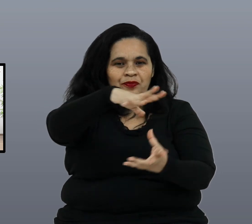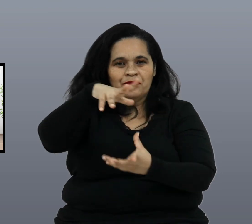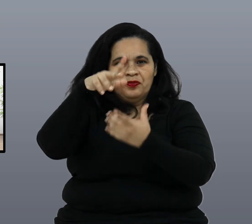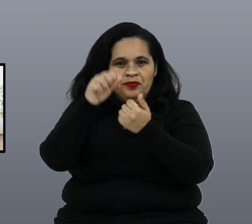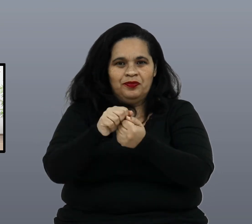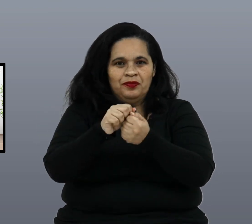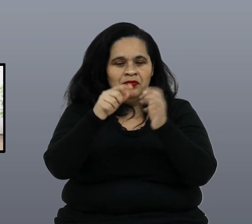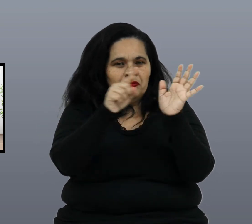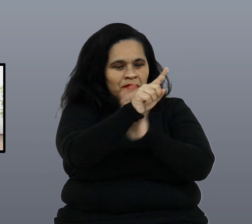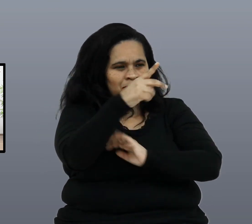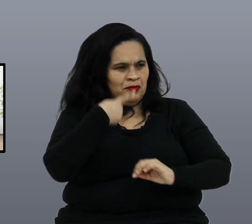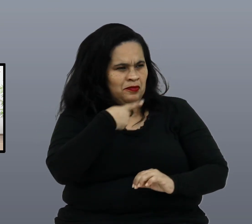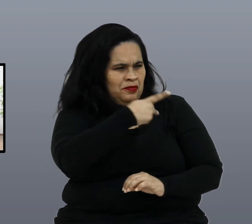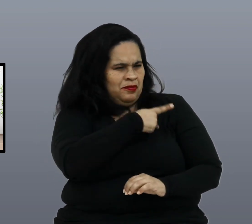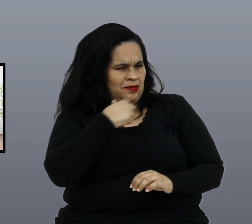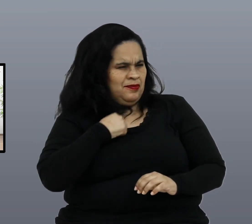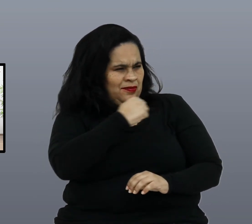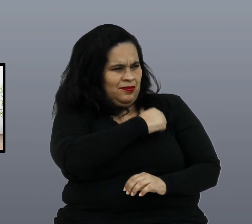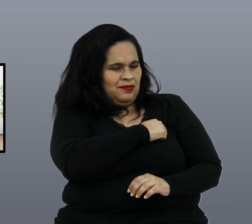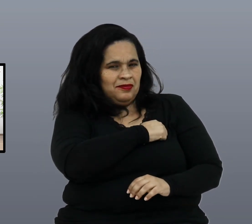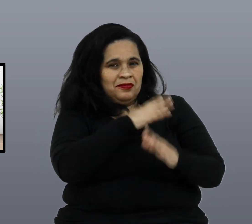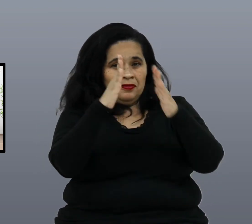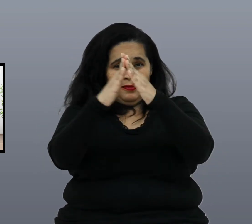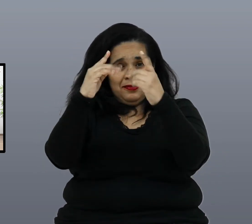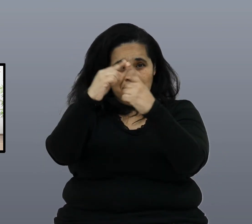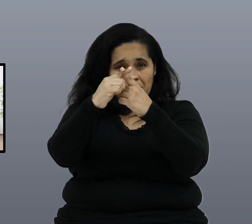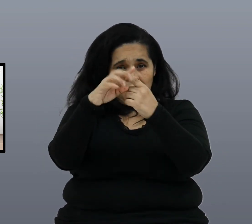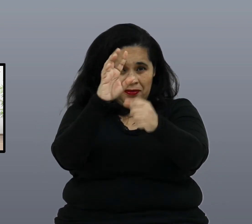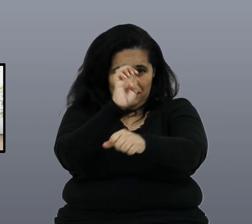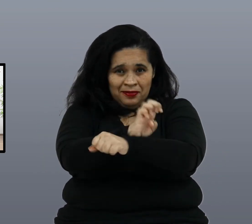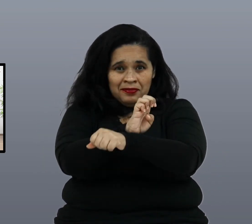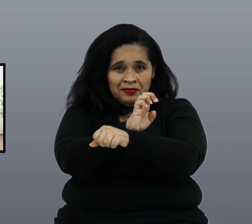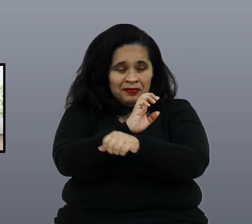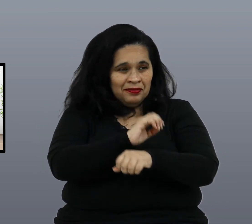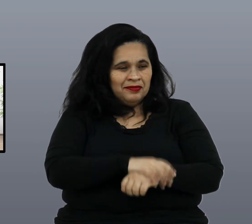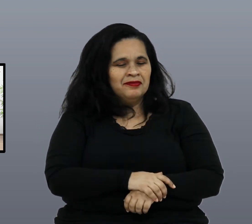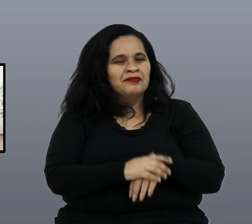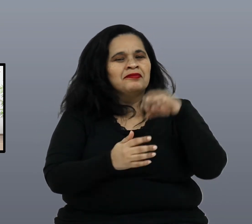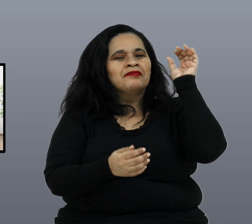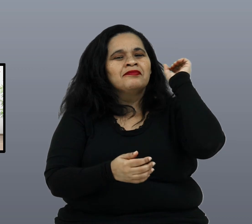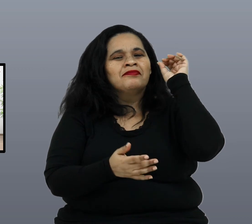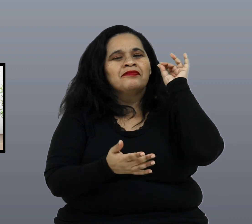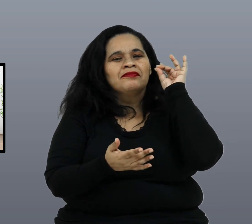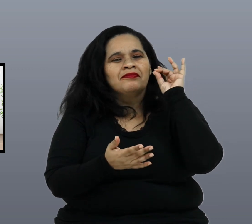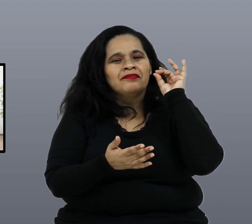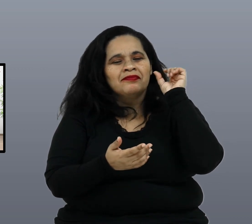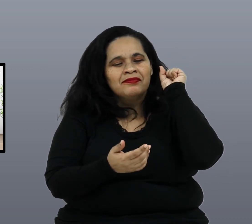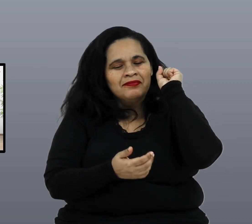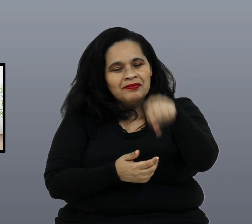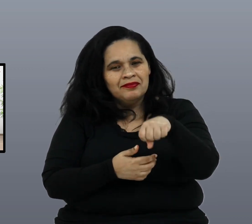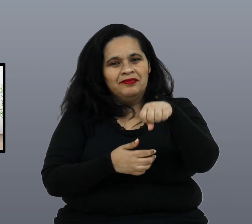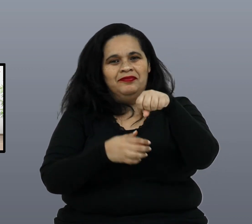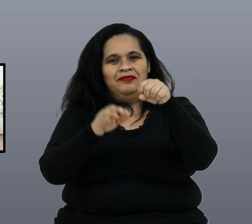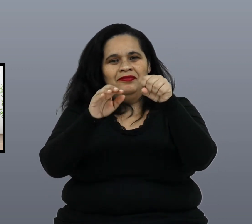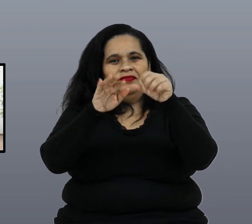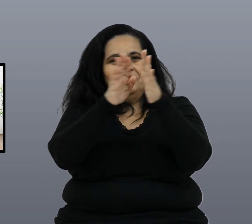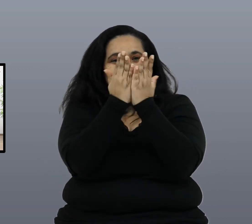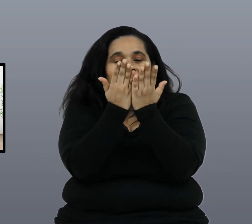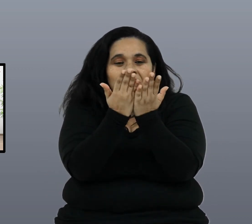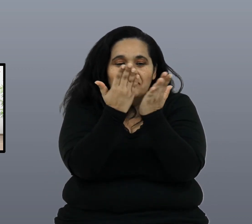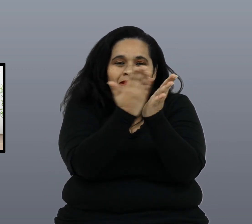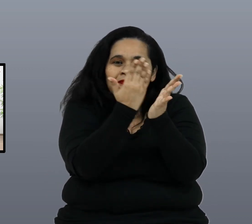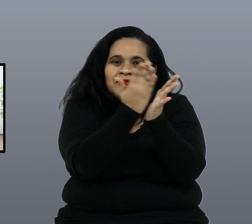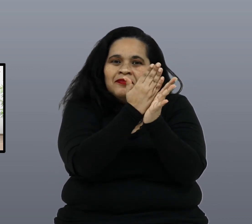esperança? Pastor Eleito, é evidente de que o livro de Daniel não